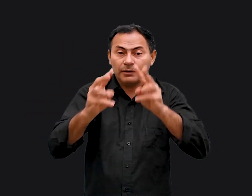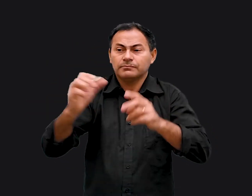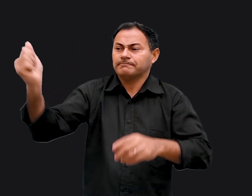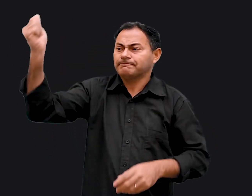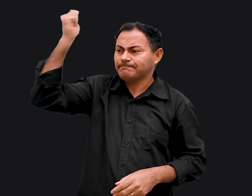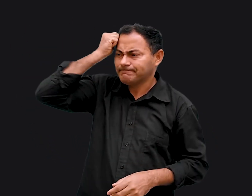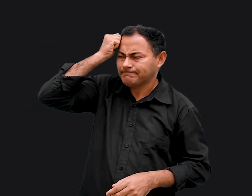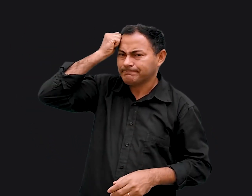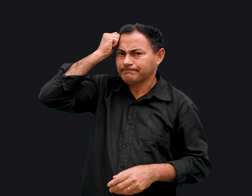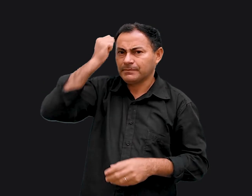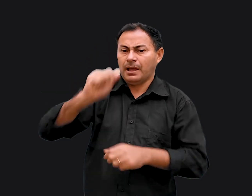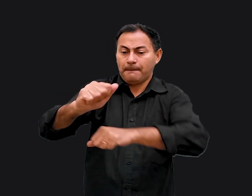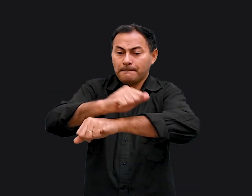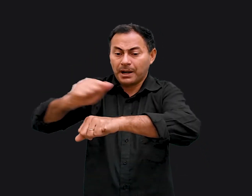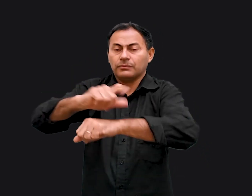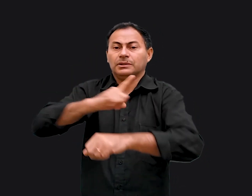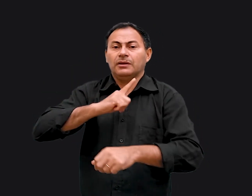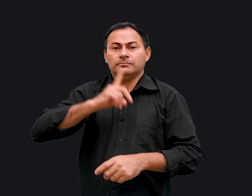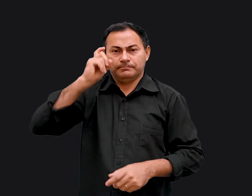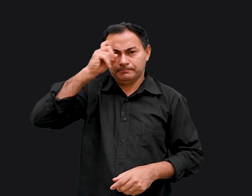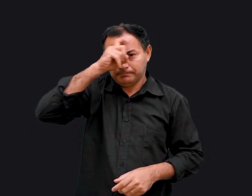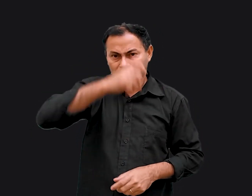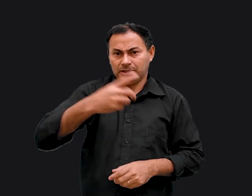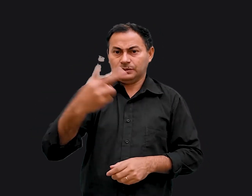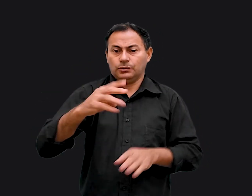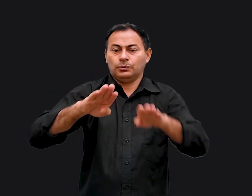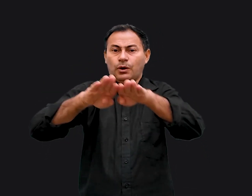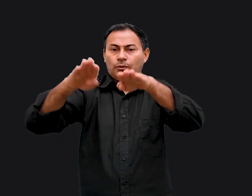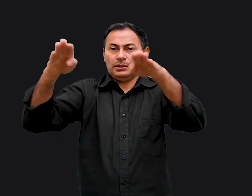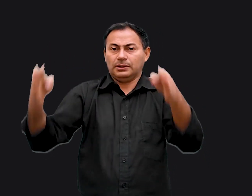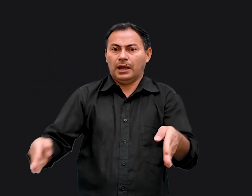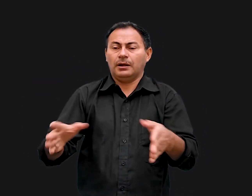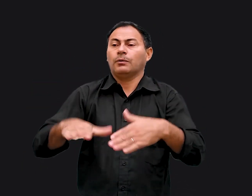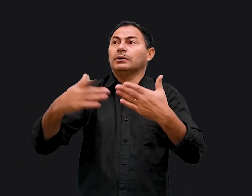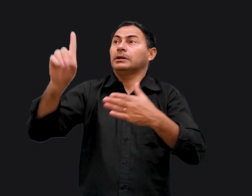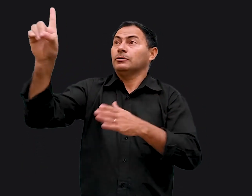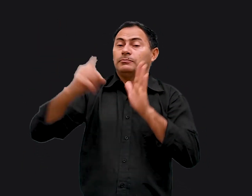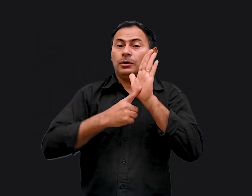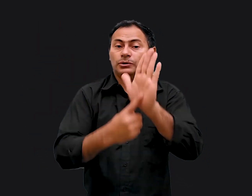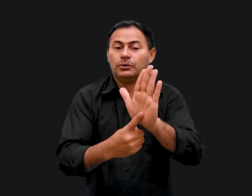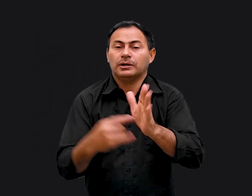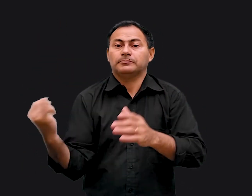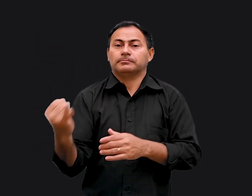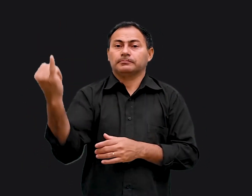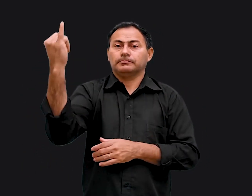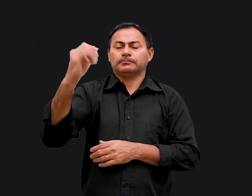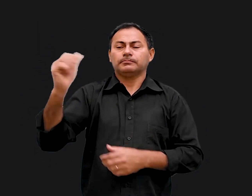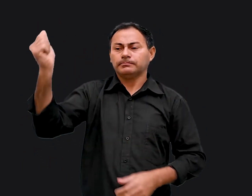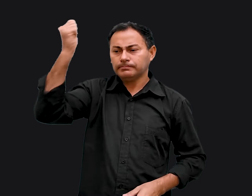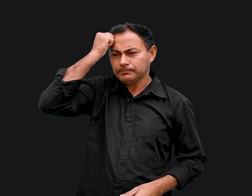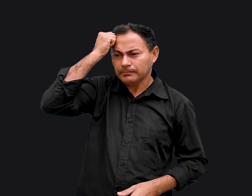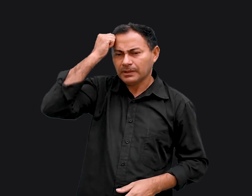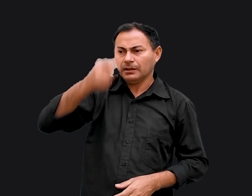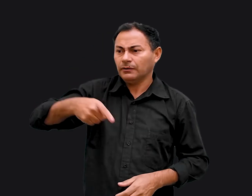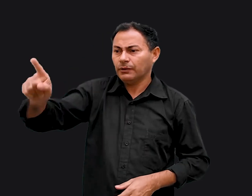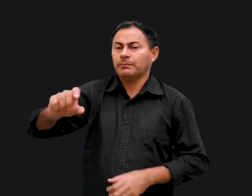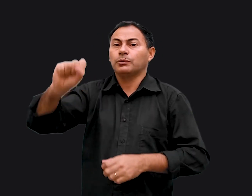o arrependimento. Abraão teve dificuldades no segundo altar. Quando Deus mostrou a ele a importância do arrependimento, ele foi para o